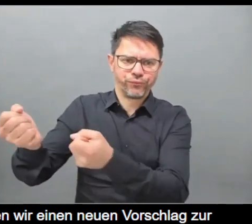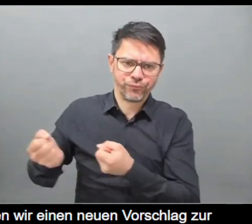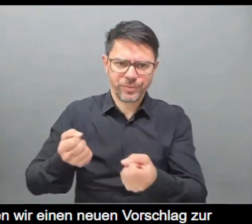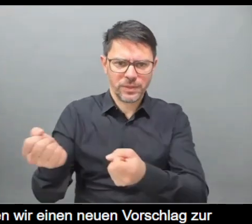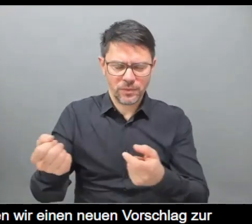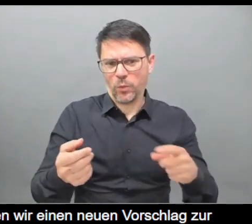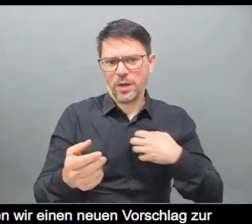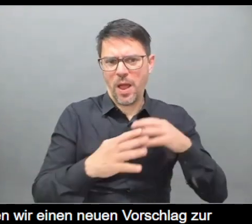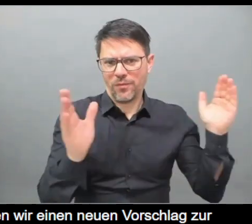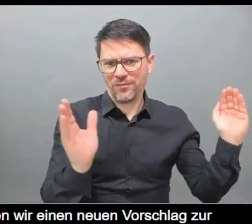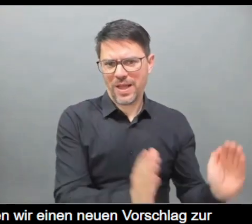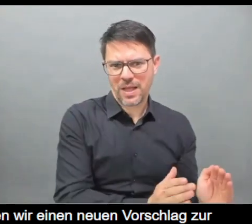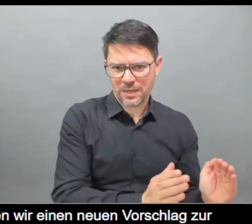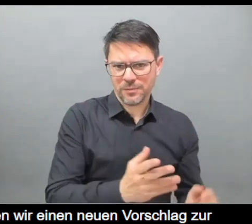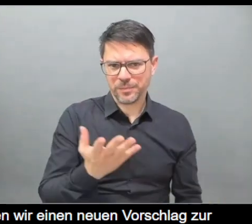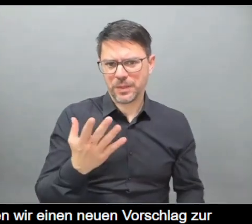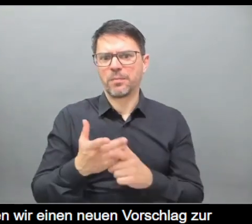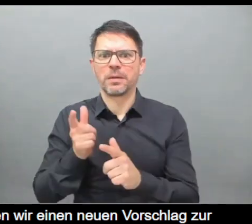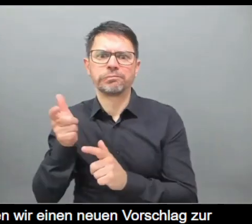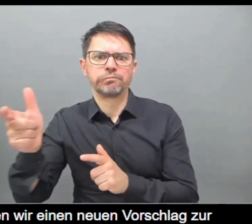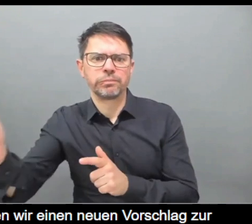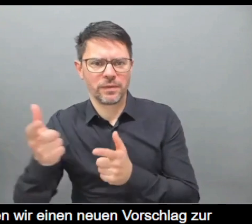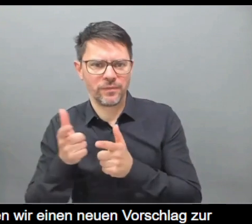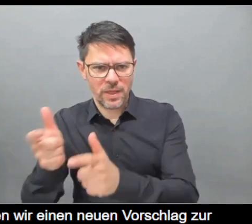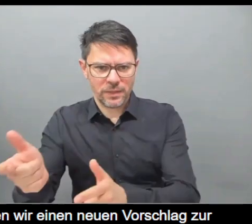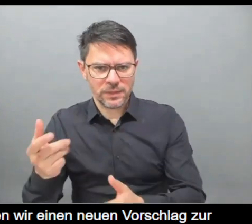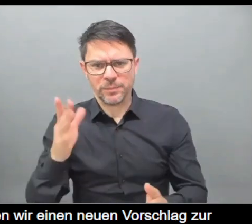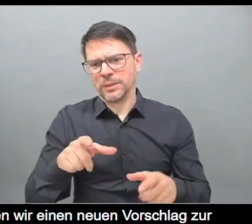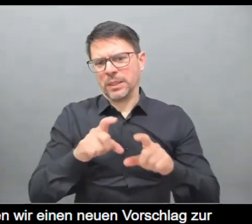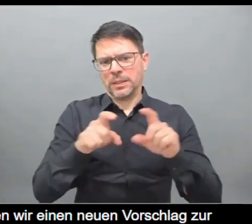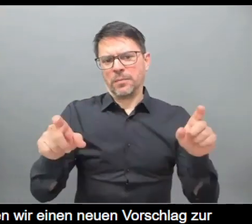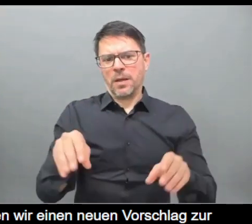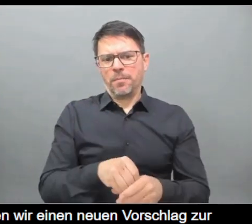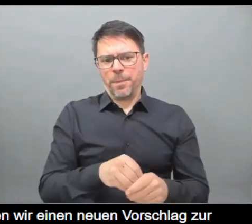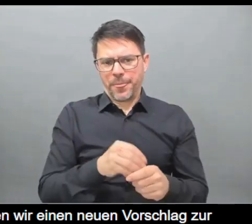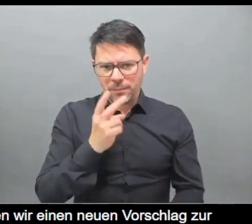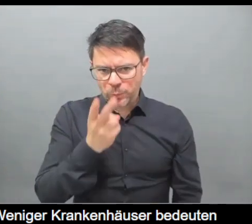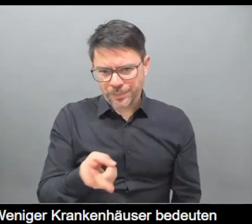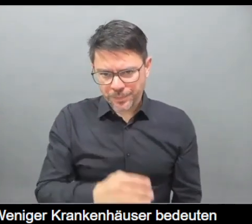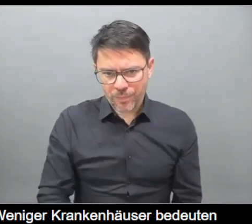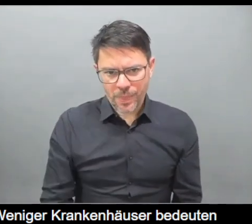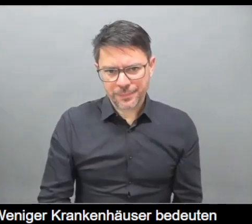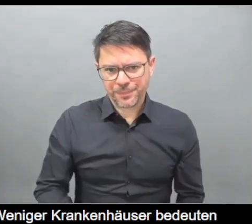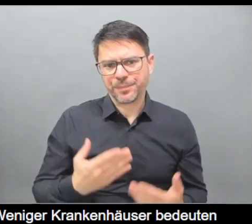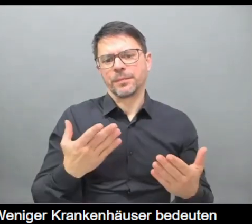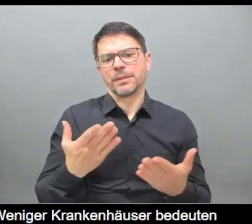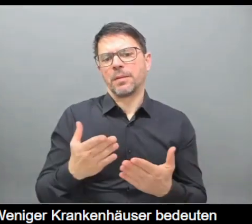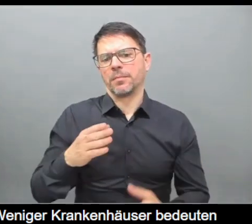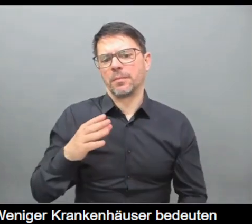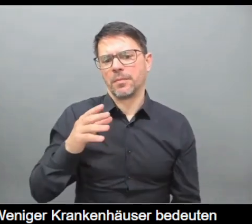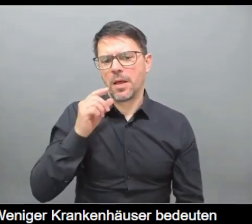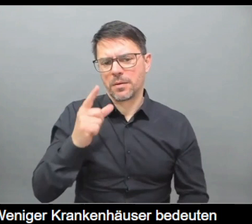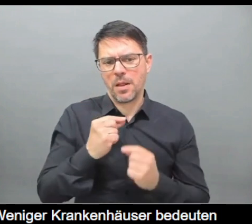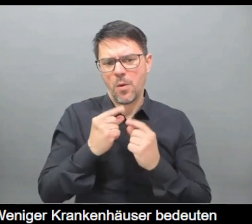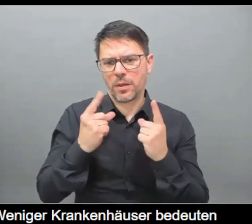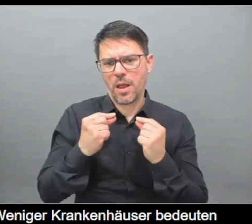Reform verweigern. Wir wollen weiter am Tisch mitarbeiten, aber wir wollen nicht vollendete Tatsachen. Und wir wollen auch klare Aussagen